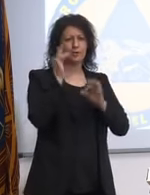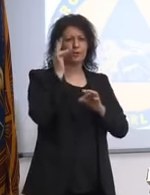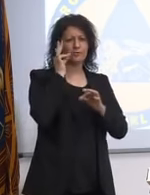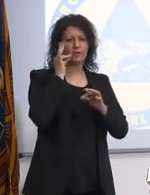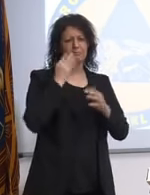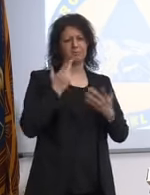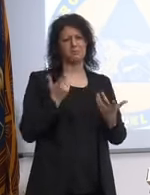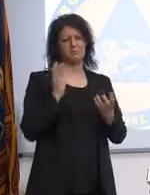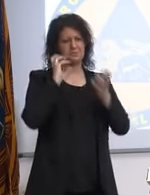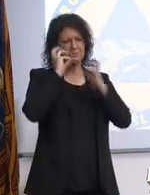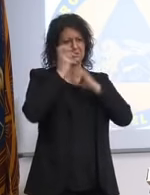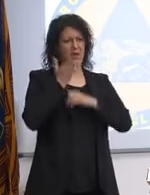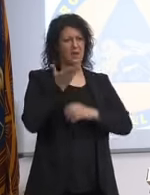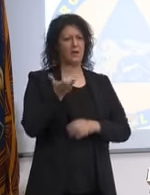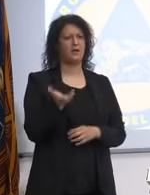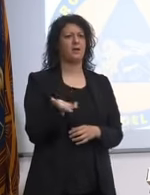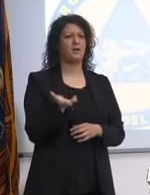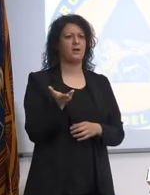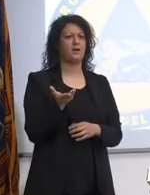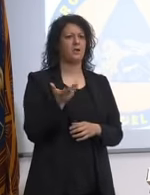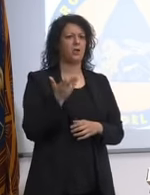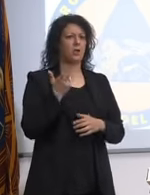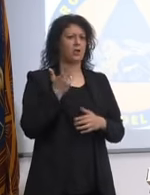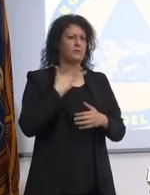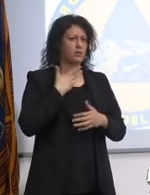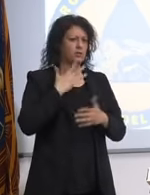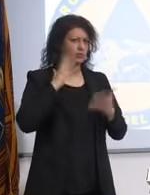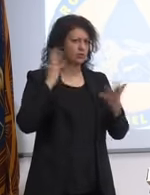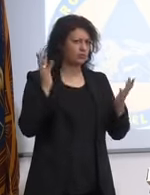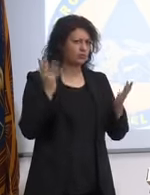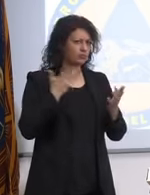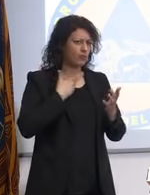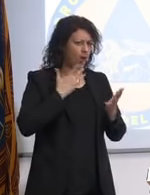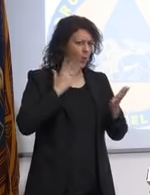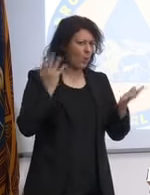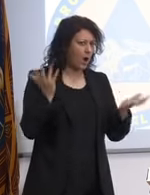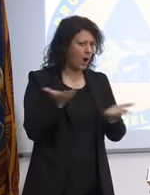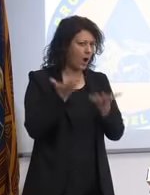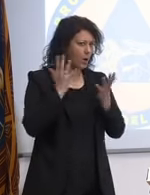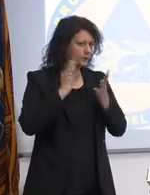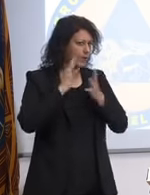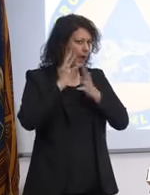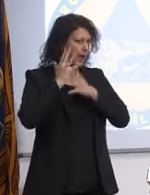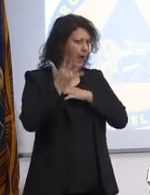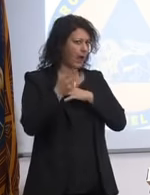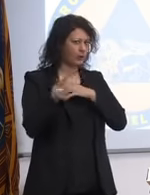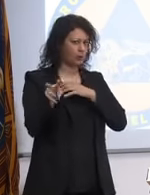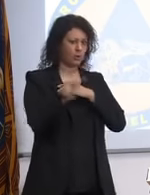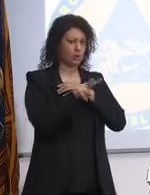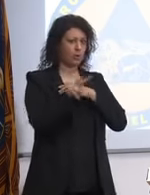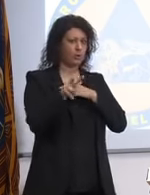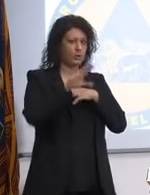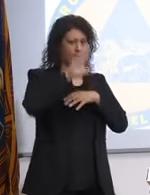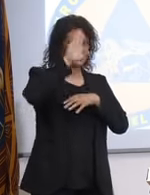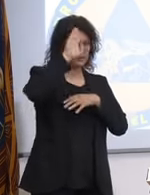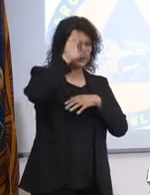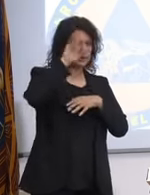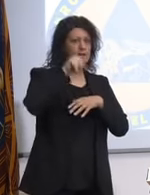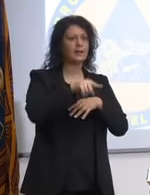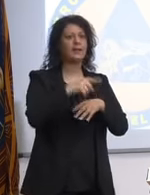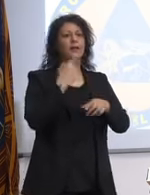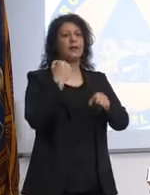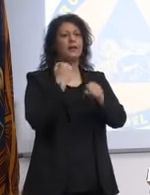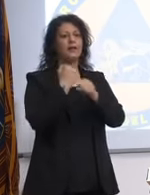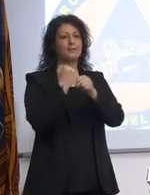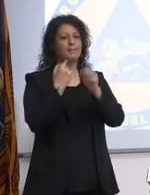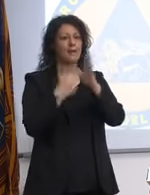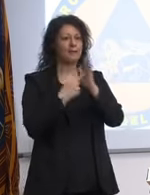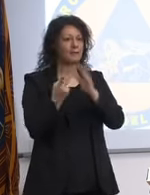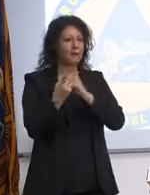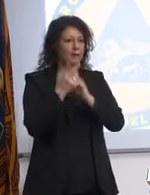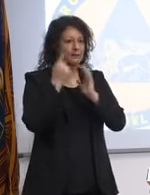che non ci siano altri fatti tra datore di lavoro e lavoratore, perché non so.